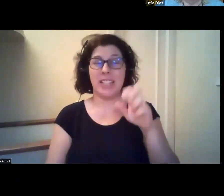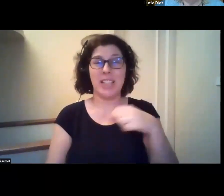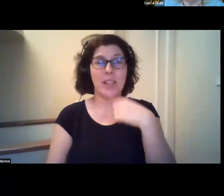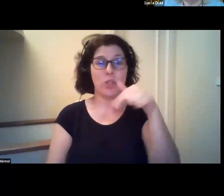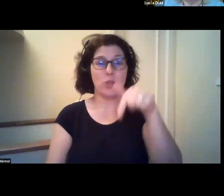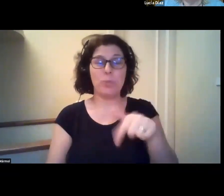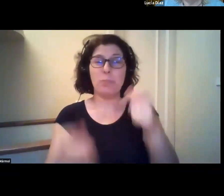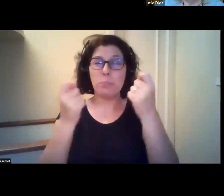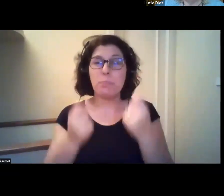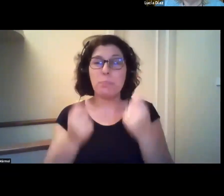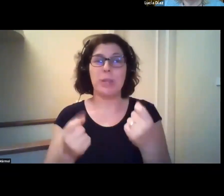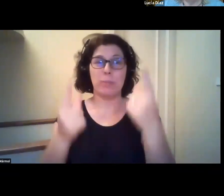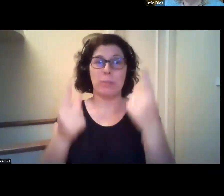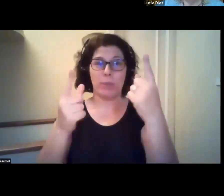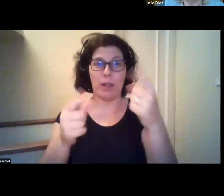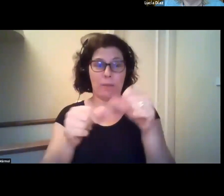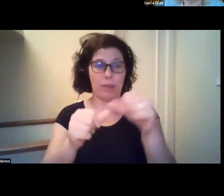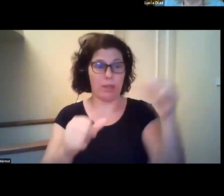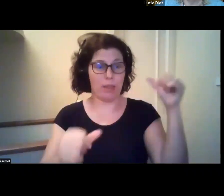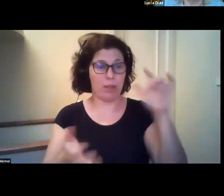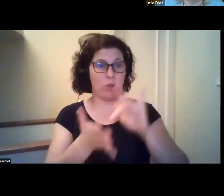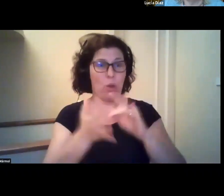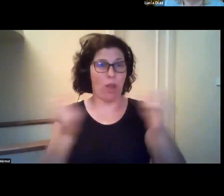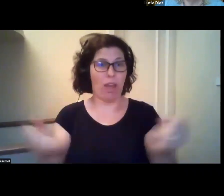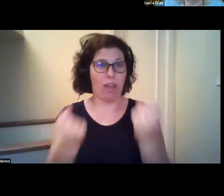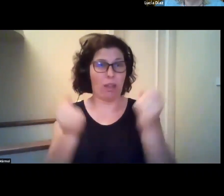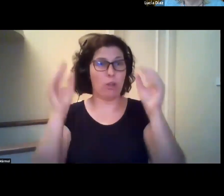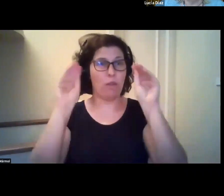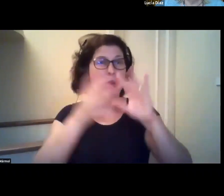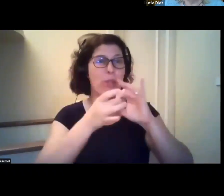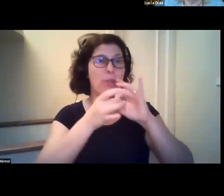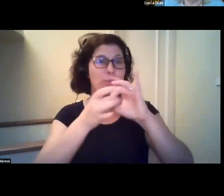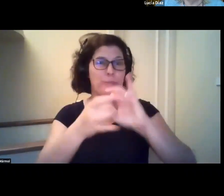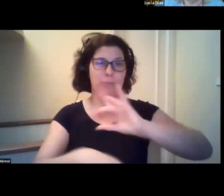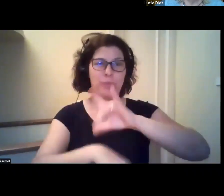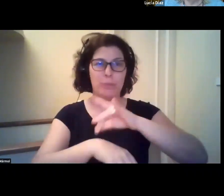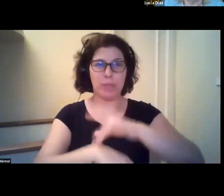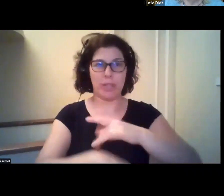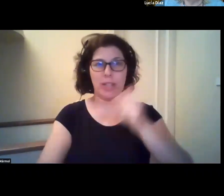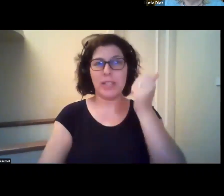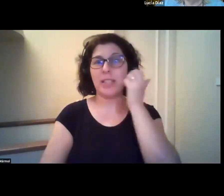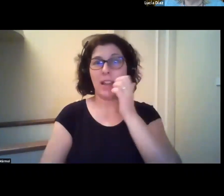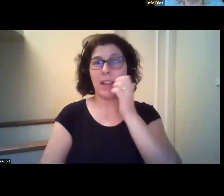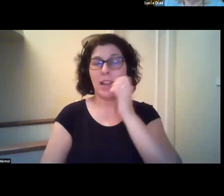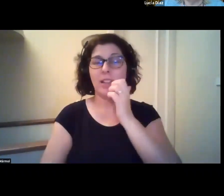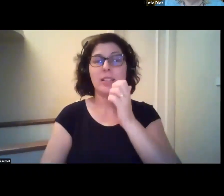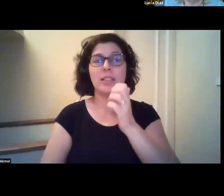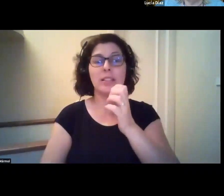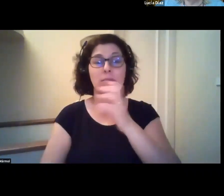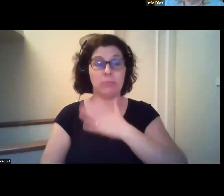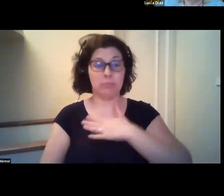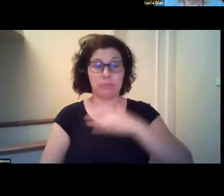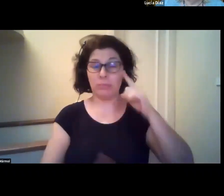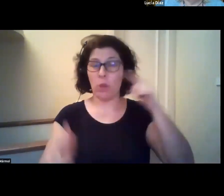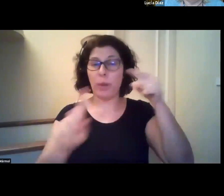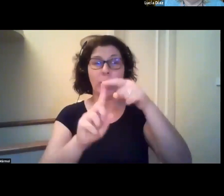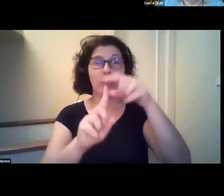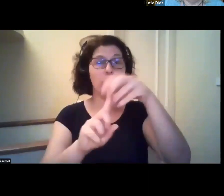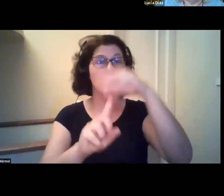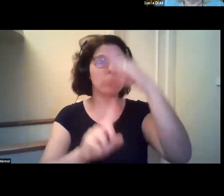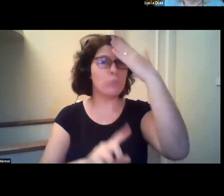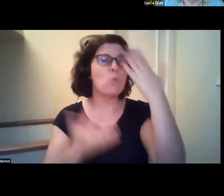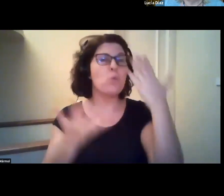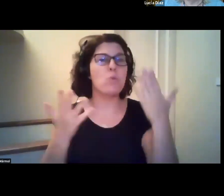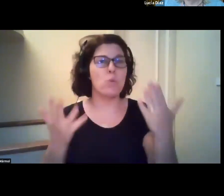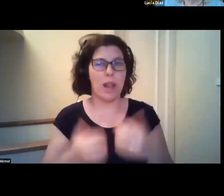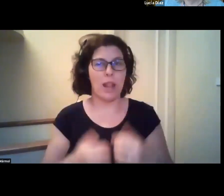que organizamos una acción formativa relacionada con las enfermedades raras, y la finalidad principal de la misma es